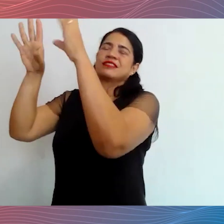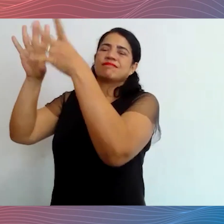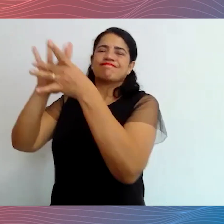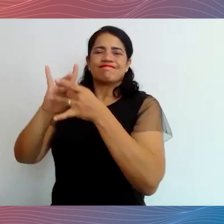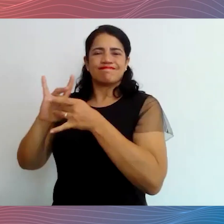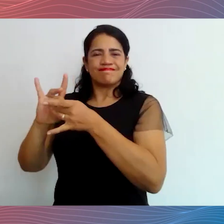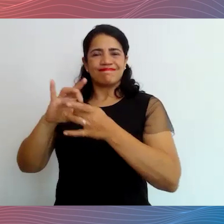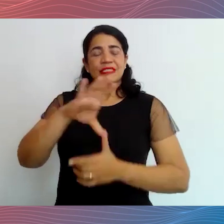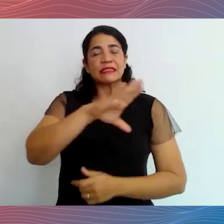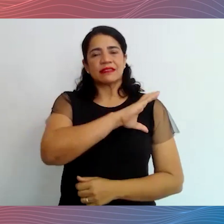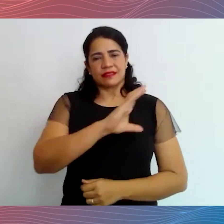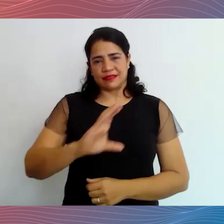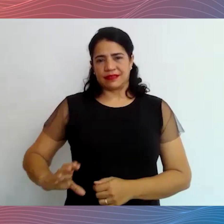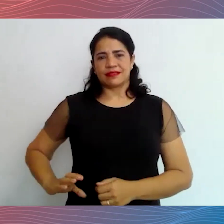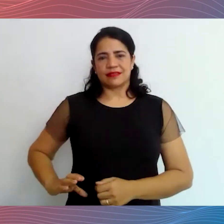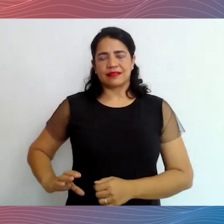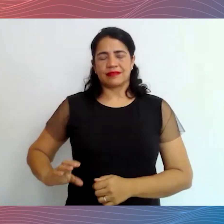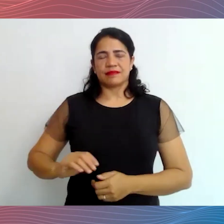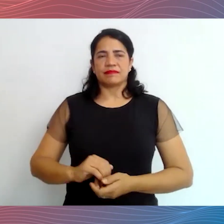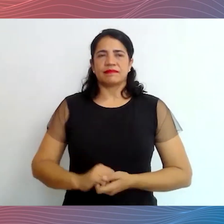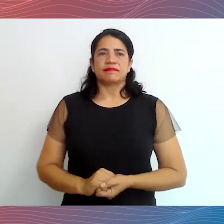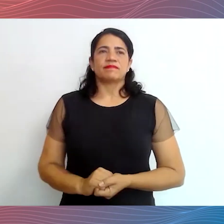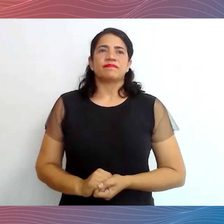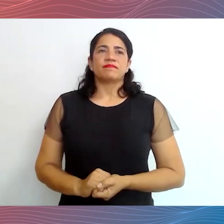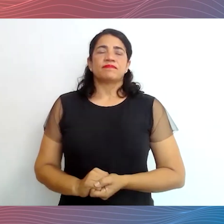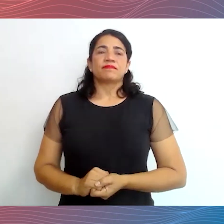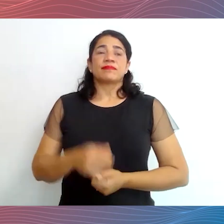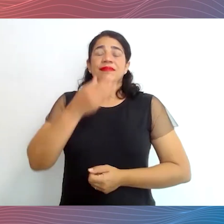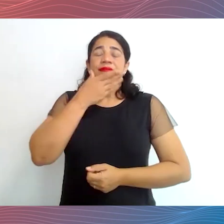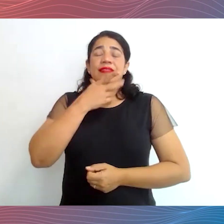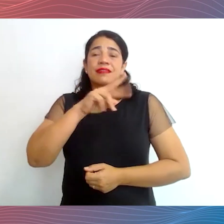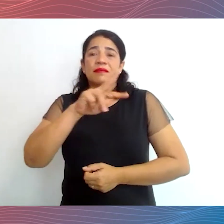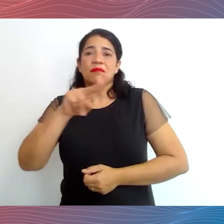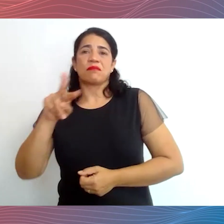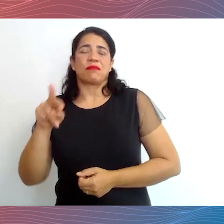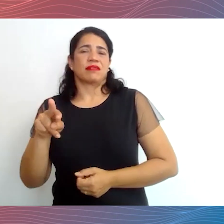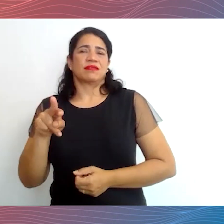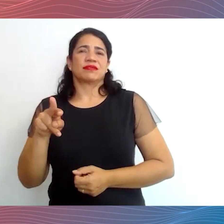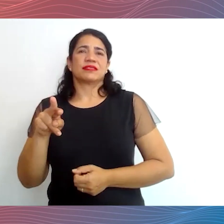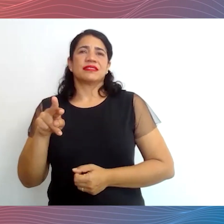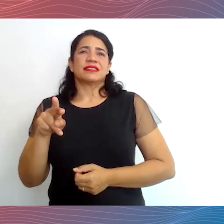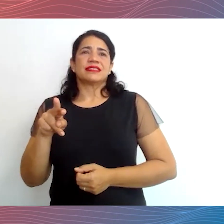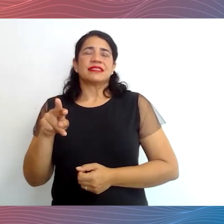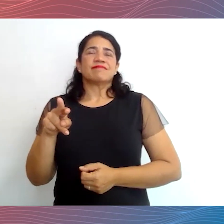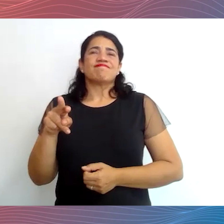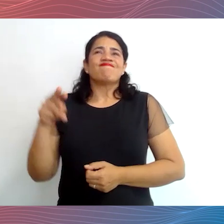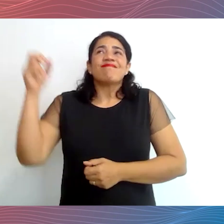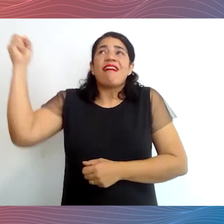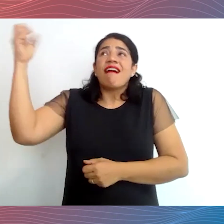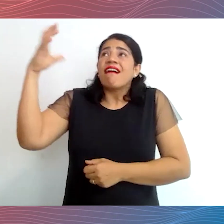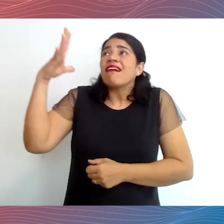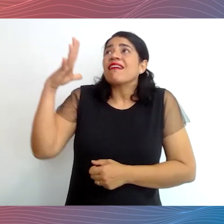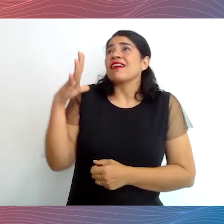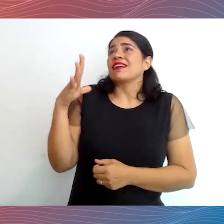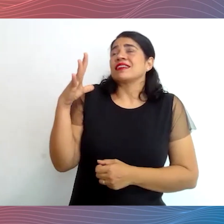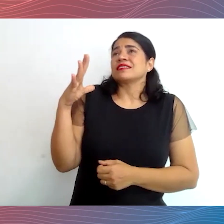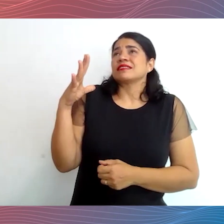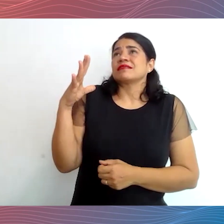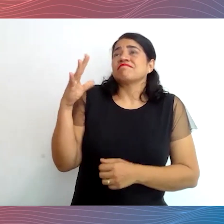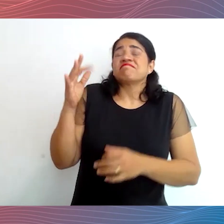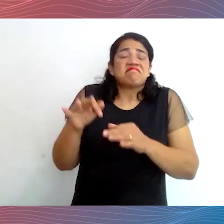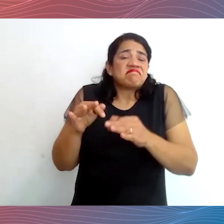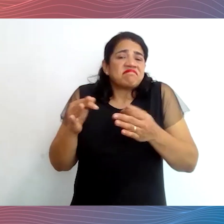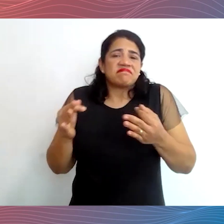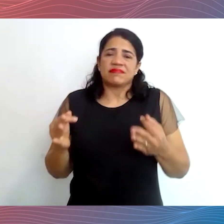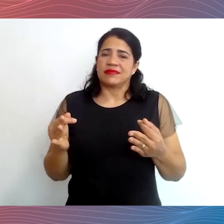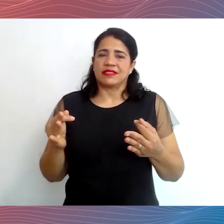em Cristo. Irmãos, isso é simplesmente a graça que Deus abriu as suas